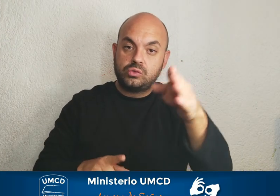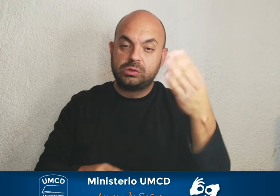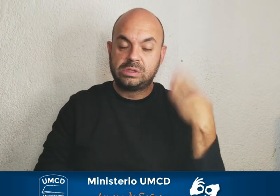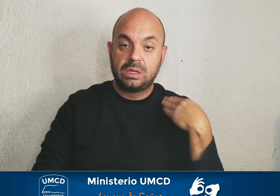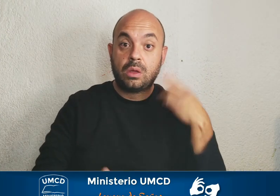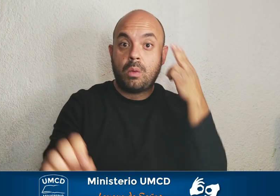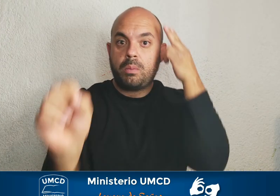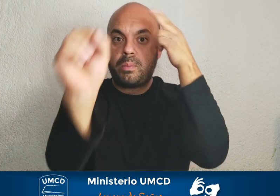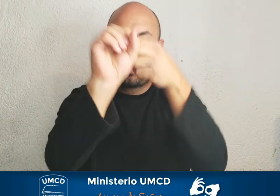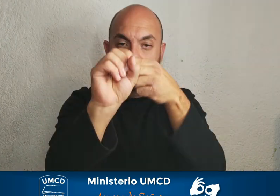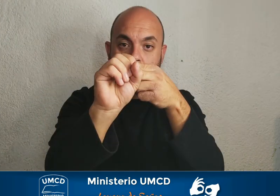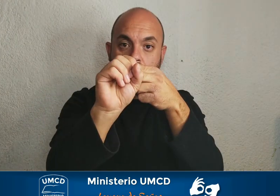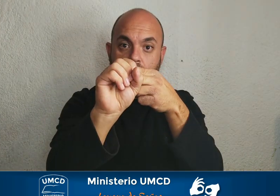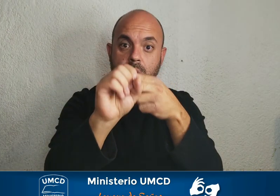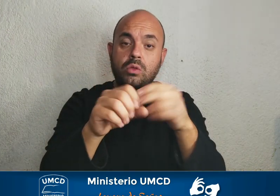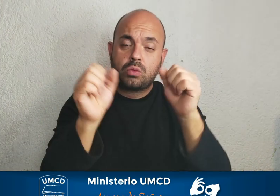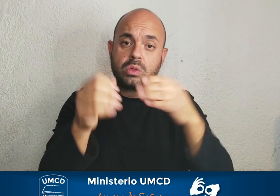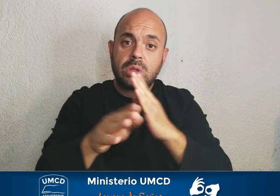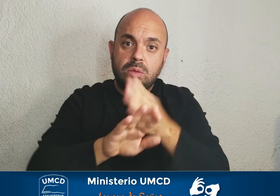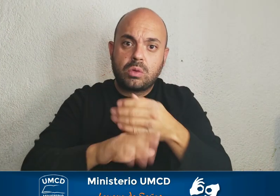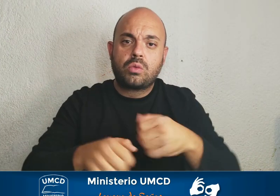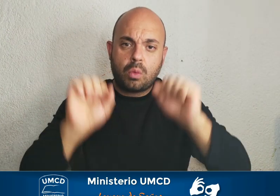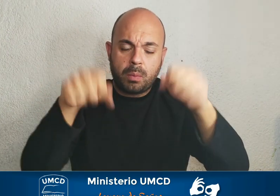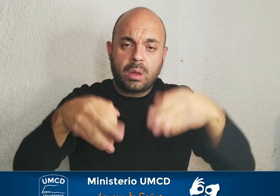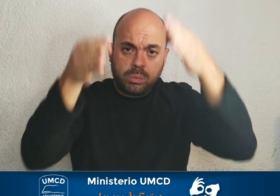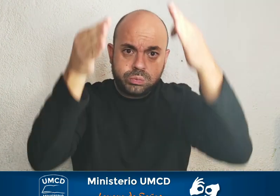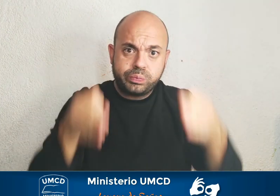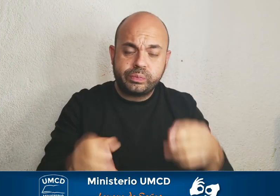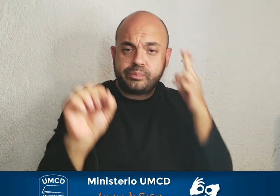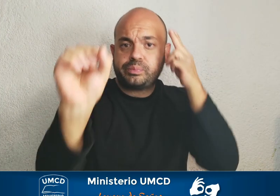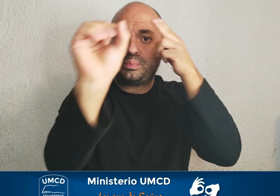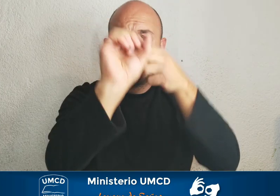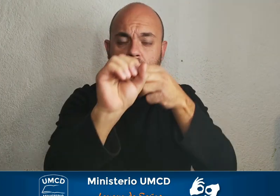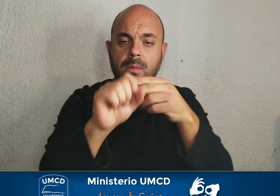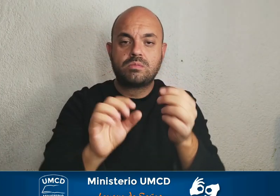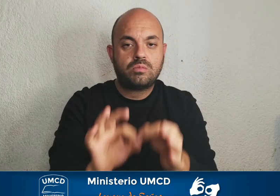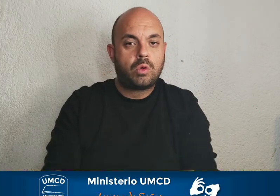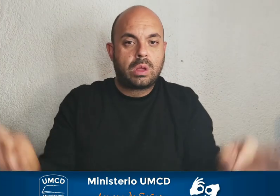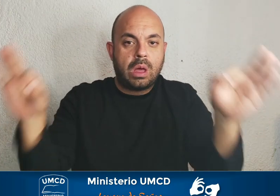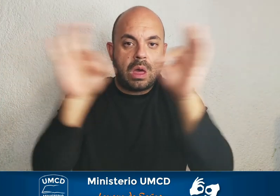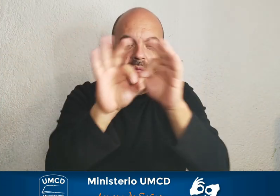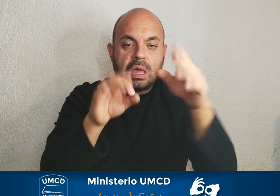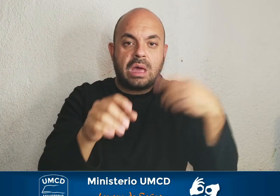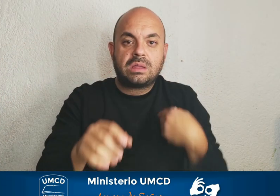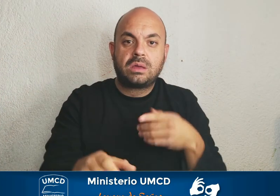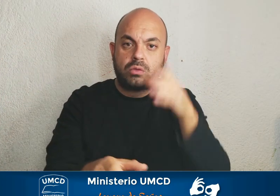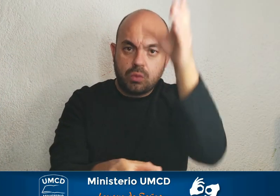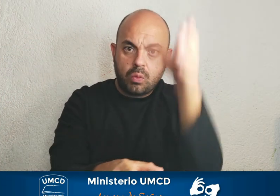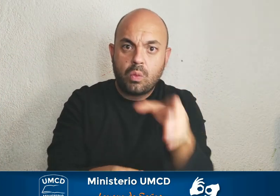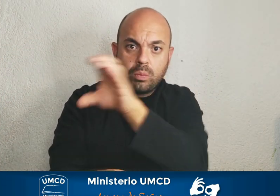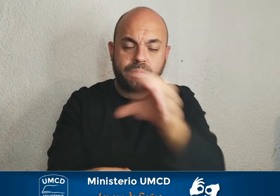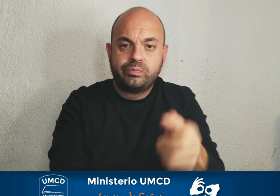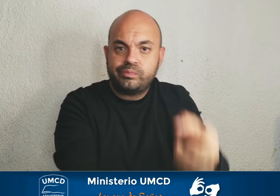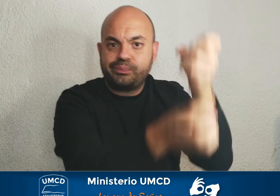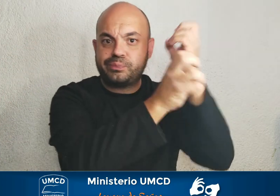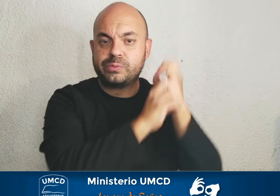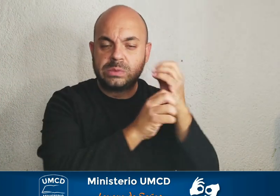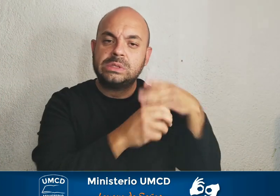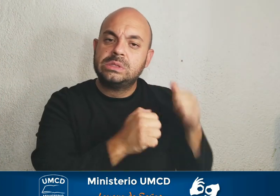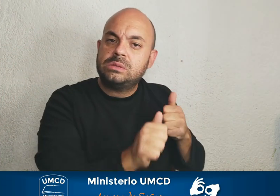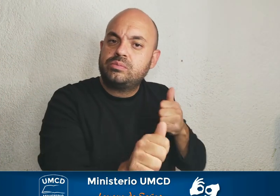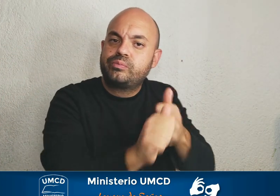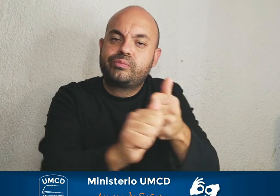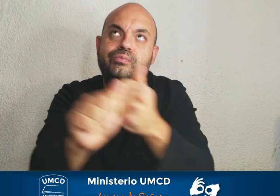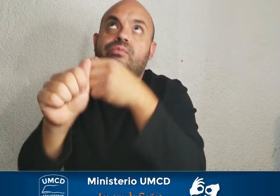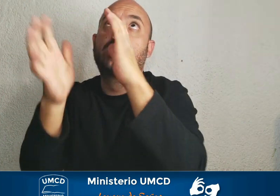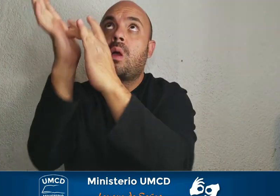diciendo, para que tú puedas cumplir el propósito que yo tengo para ti, debes tomar tu cruz y seguirme. Le dice en